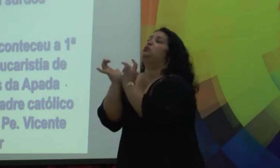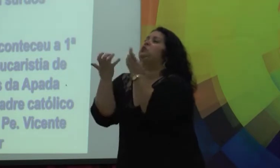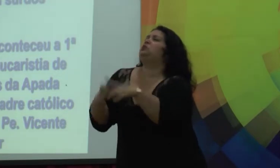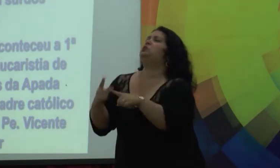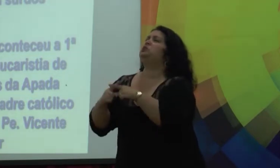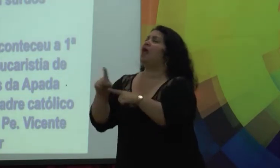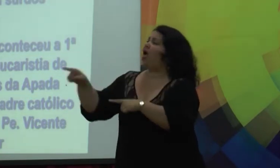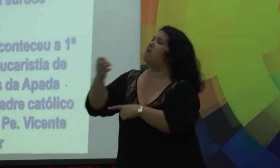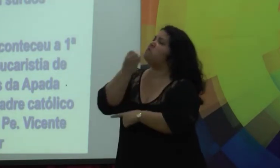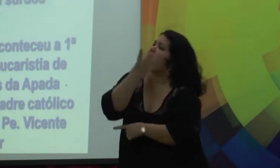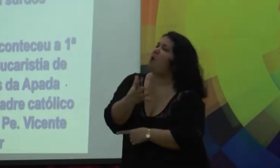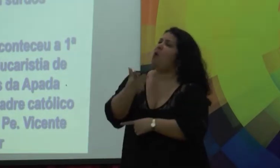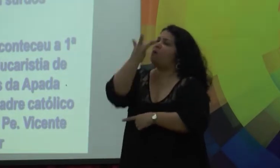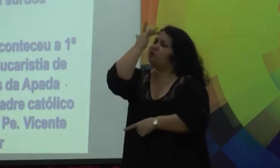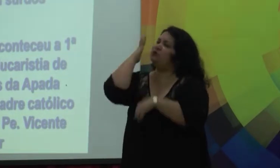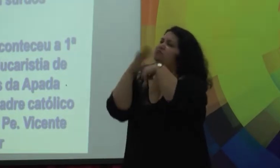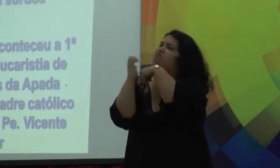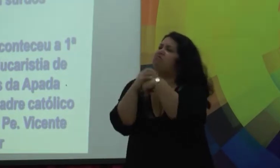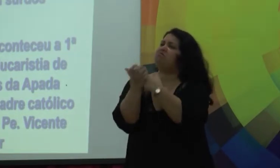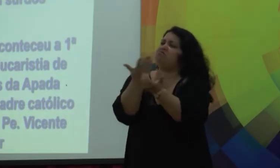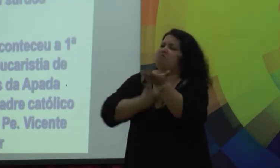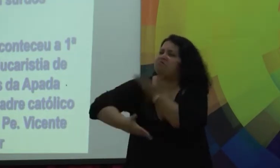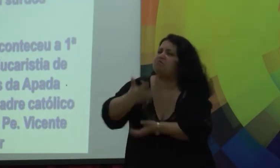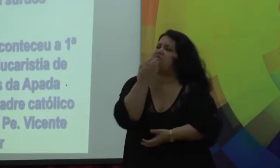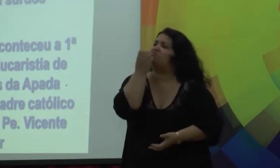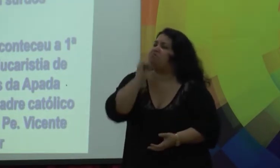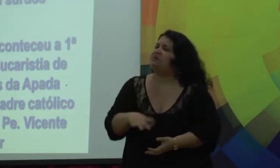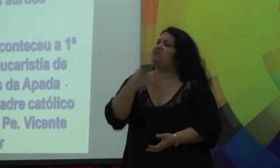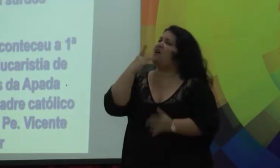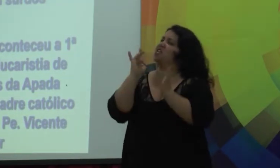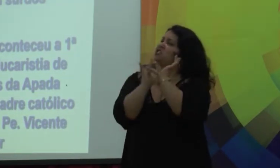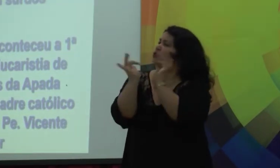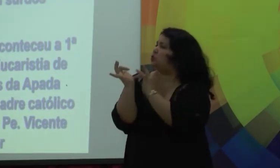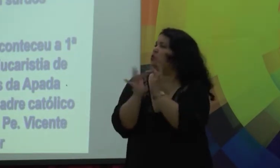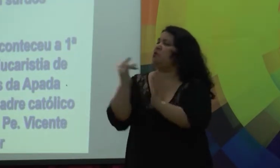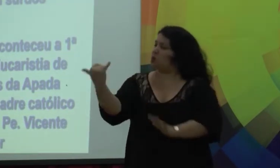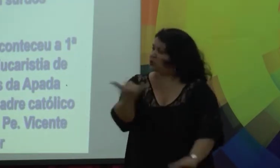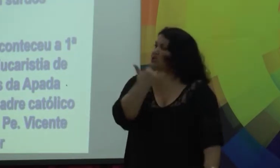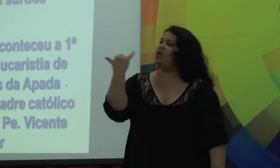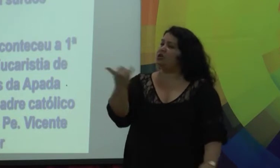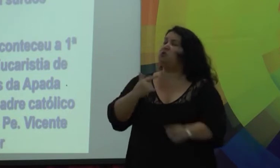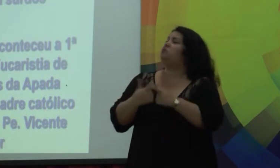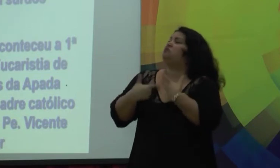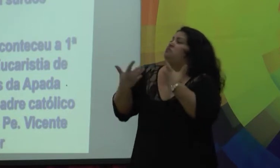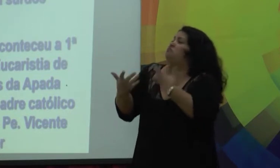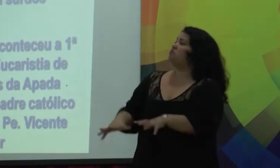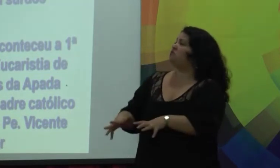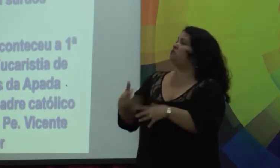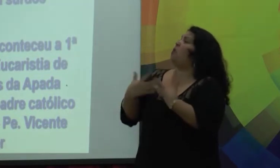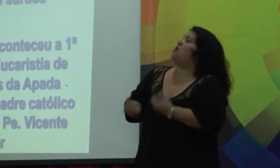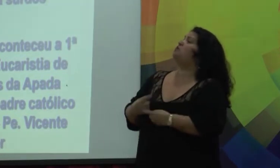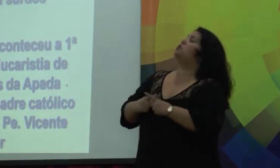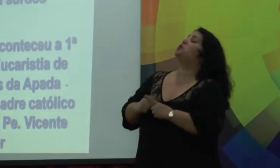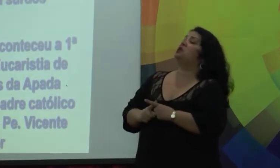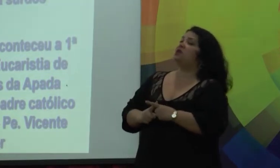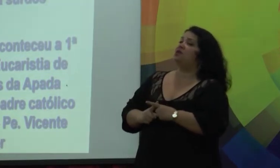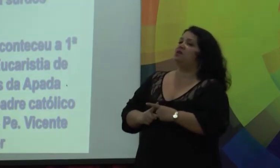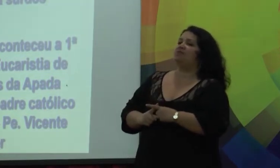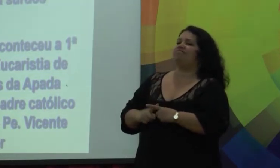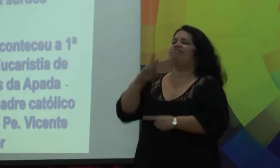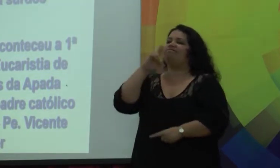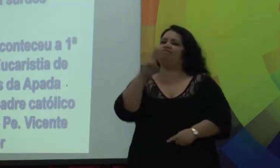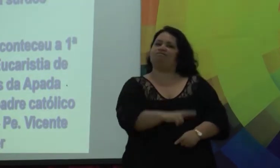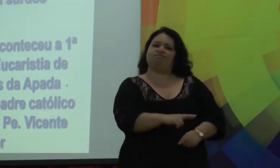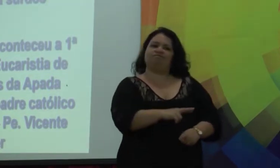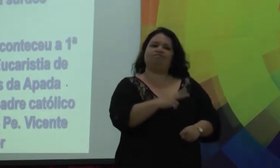tudo está falando de Jesus, está falando dessa parte tão importante da moral, por que você não continua lá? Ele me